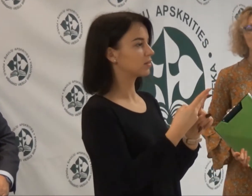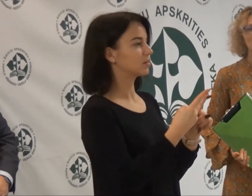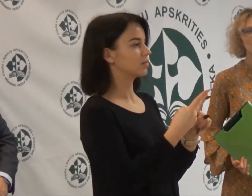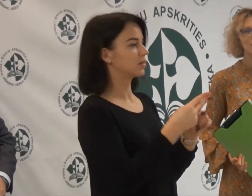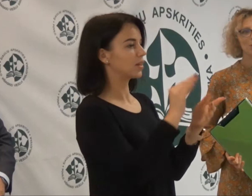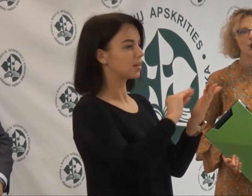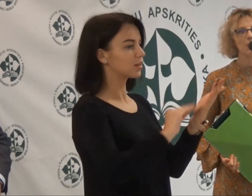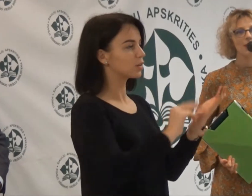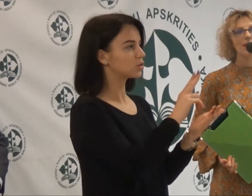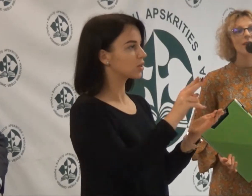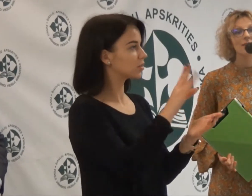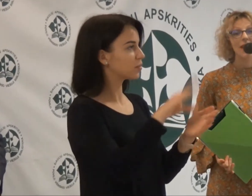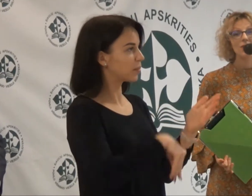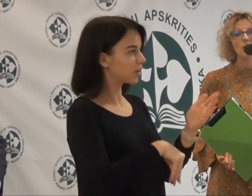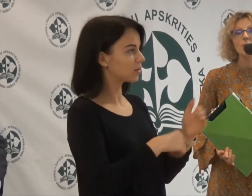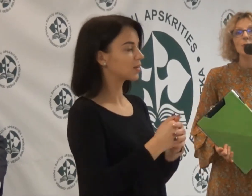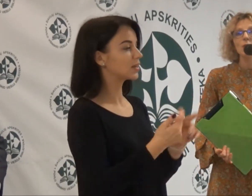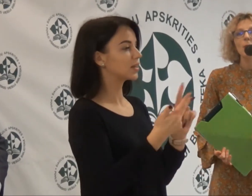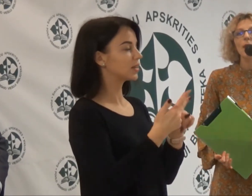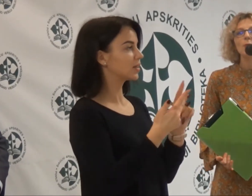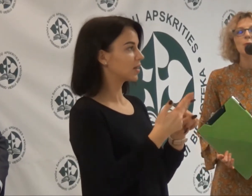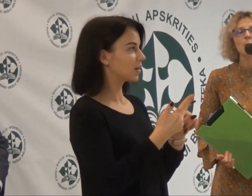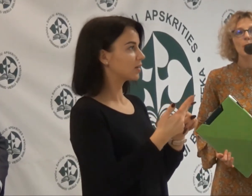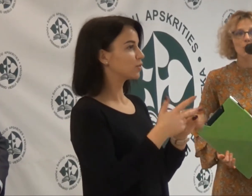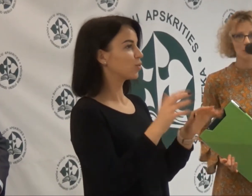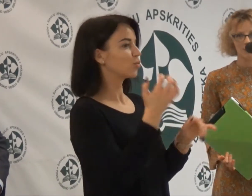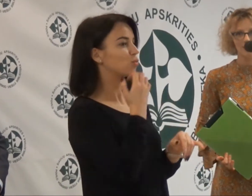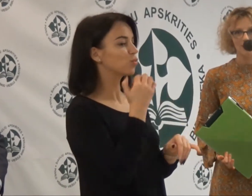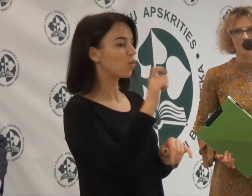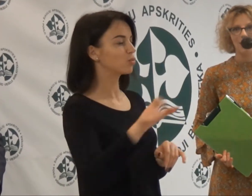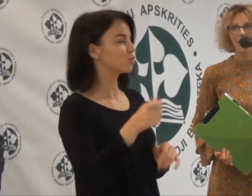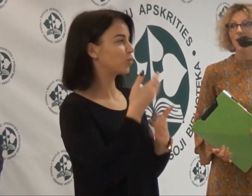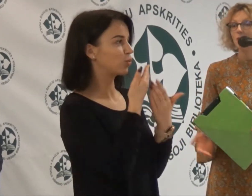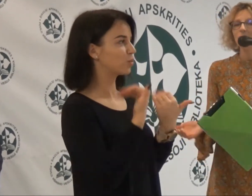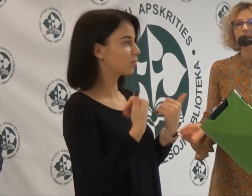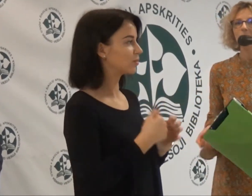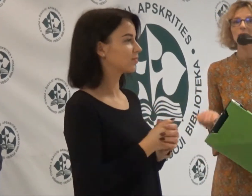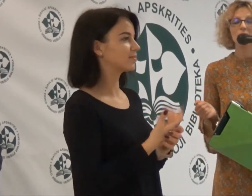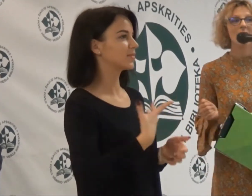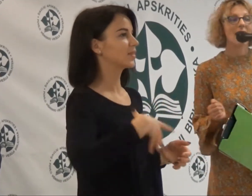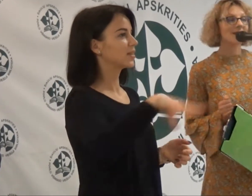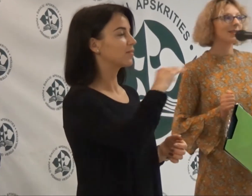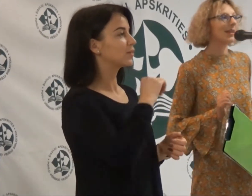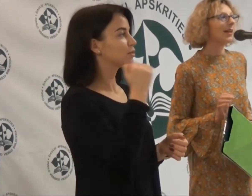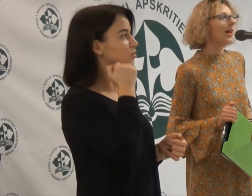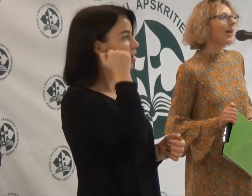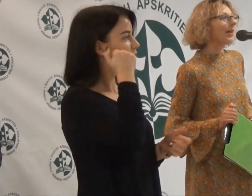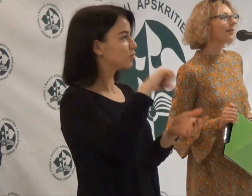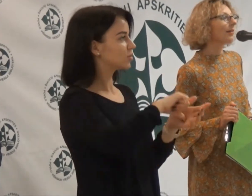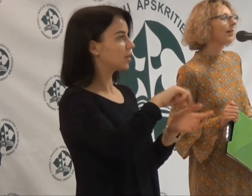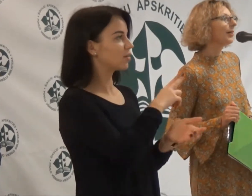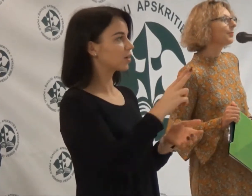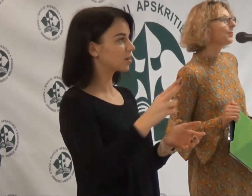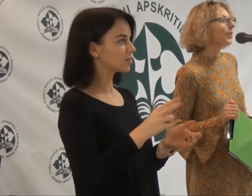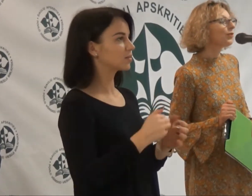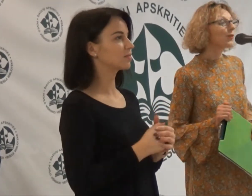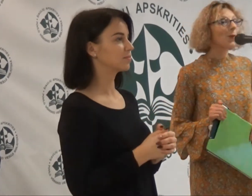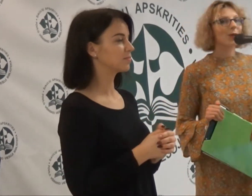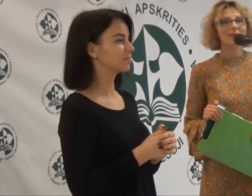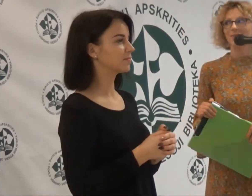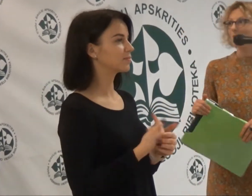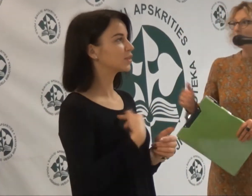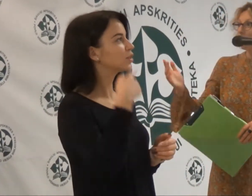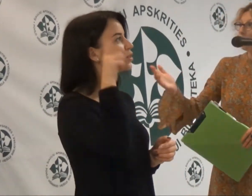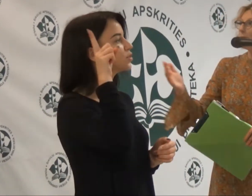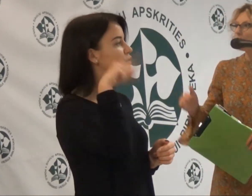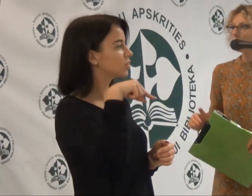autorių, rašytojų ir trečia, be susidomėjusių žmonių. Ačiū visiems, kad čia esate. Ir